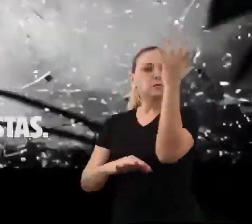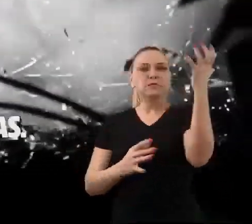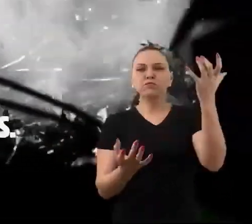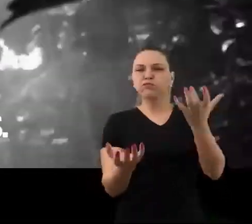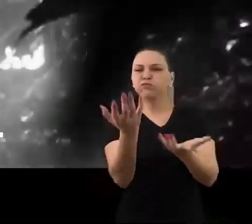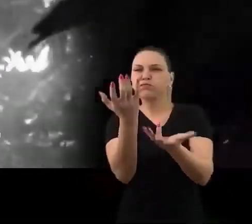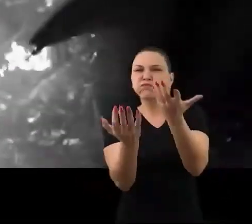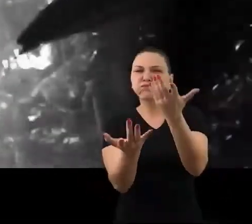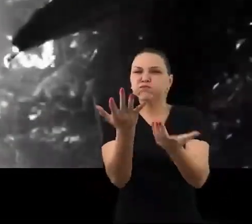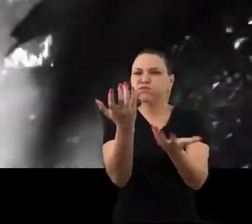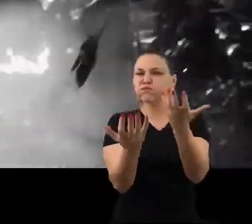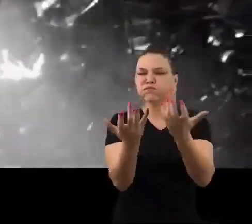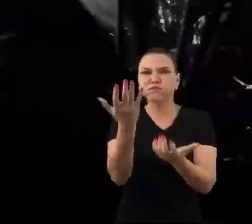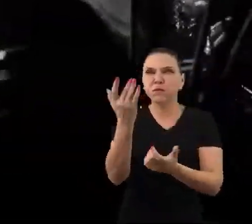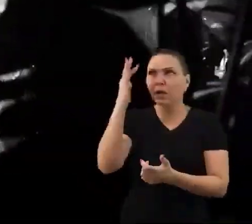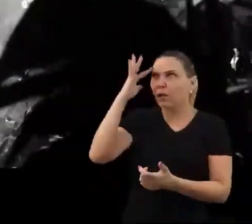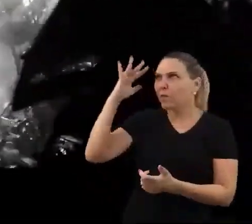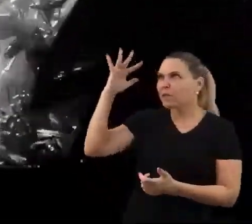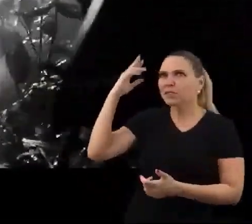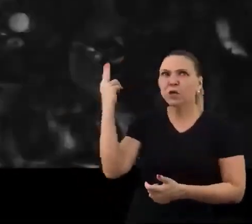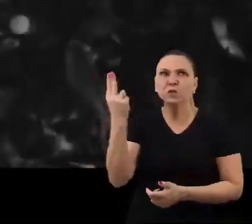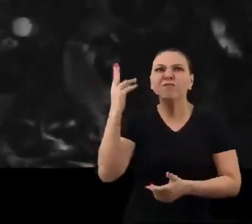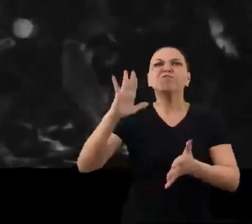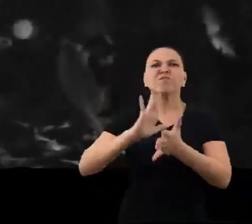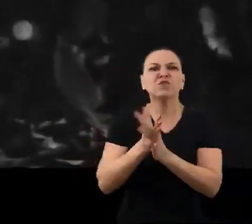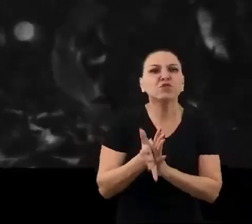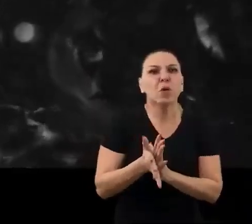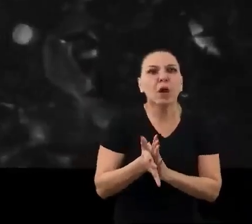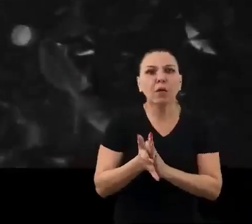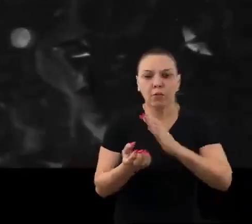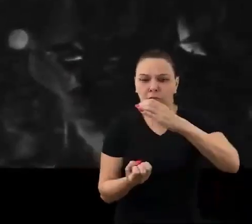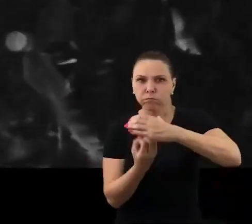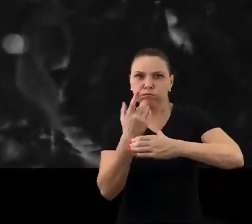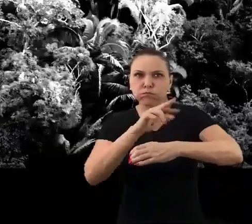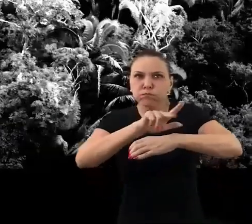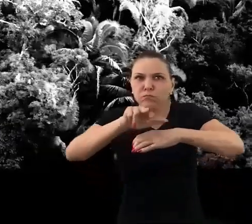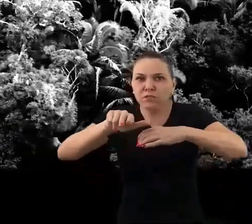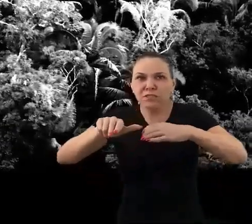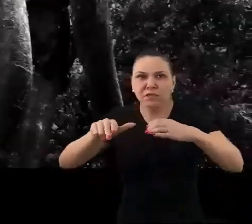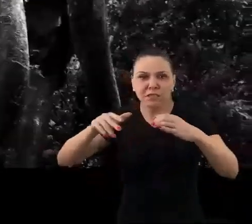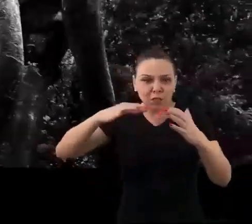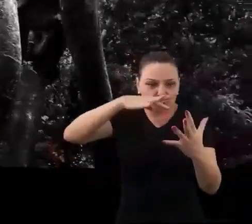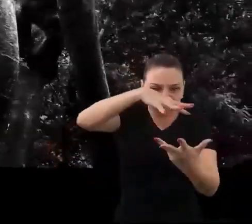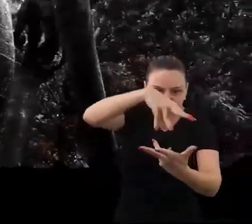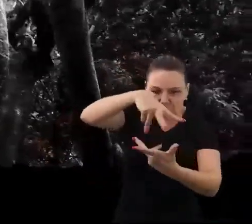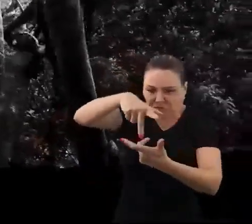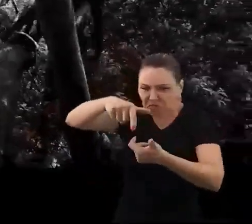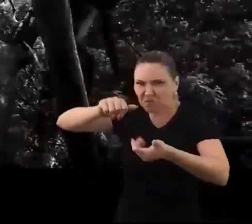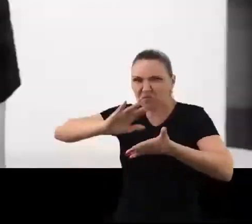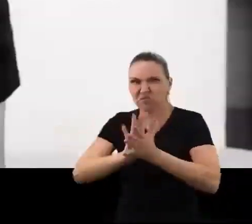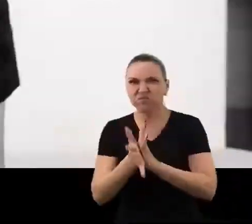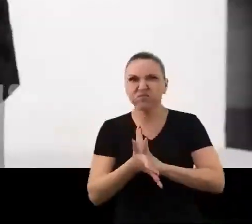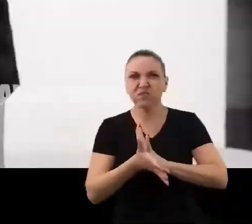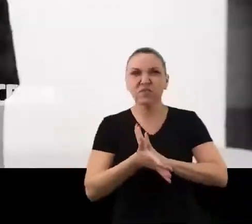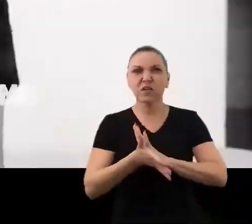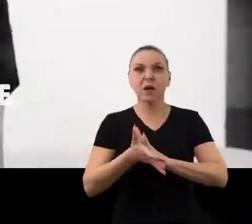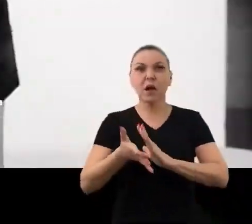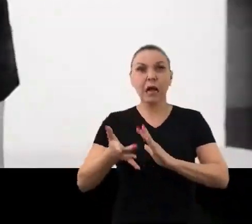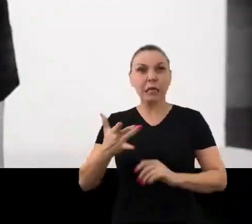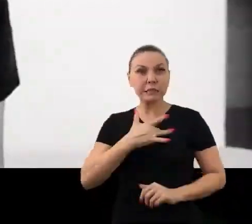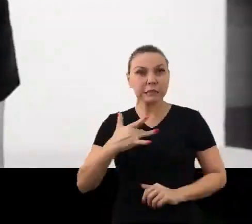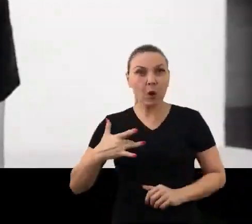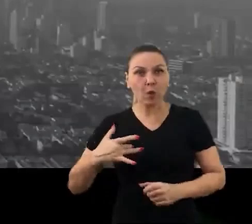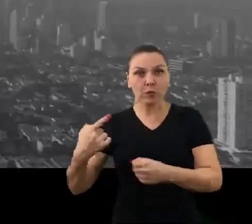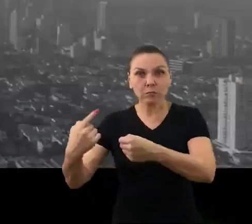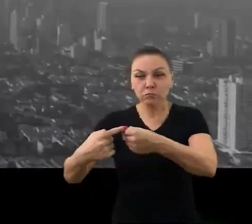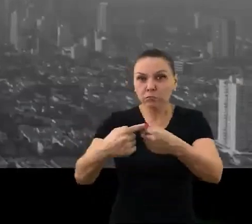Incêndios florestais destroem muito mais do que você imagina. Destroem uma das maiores biodiversidades do planeta. Destroem